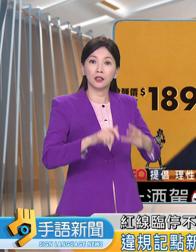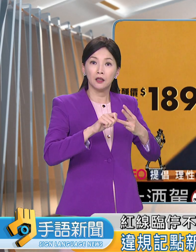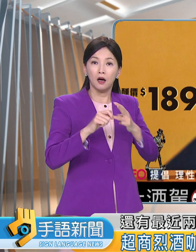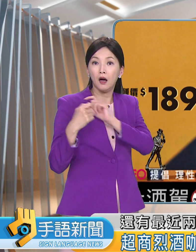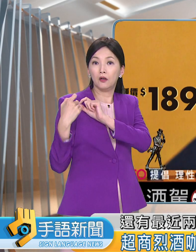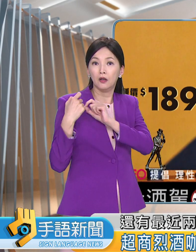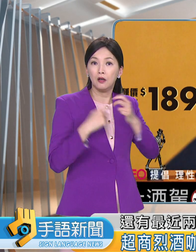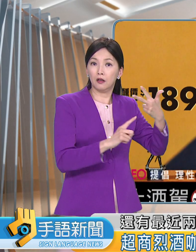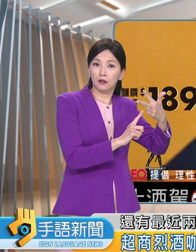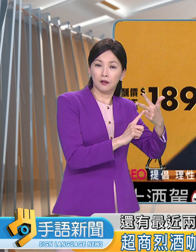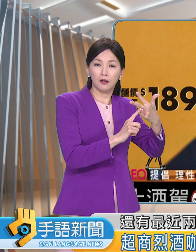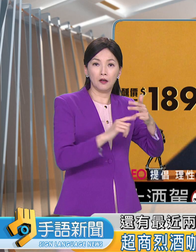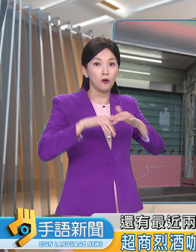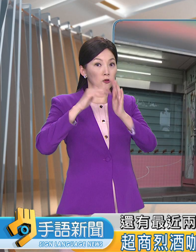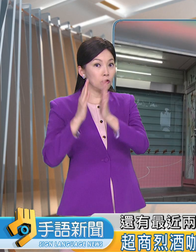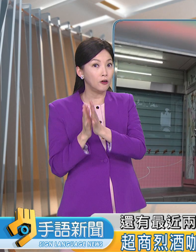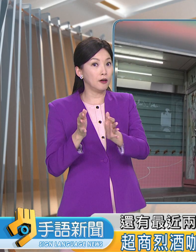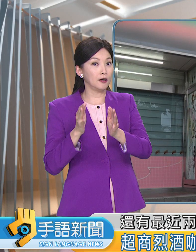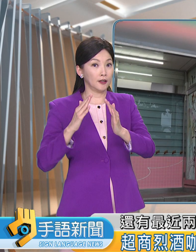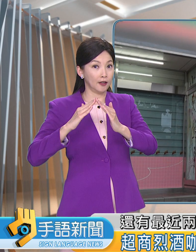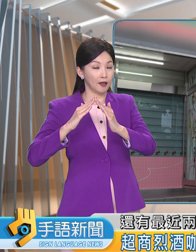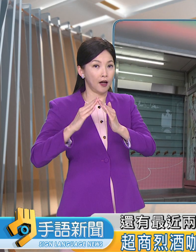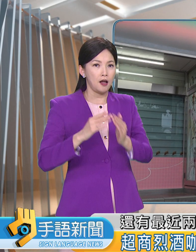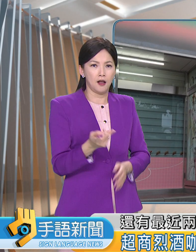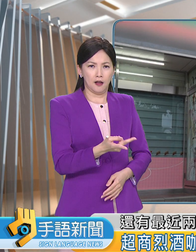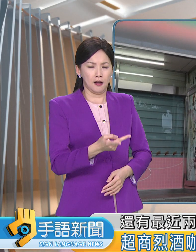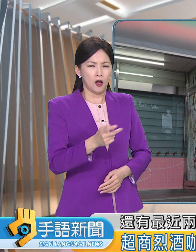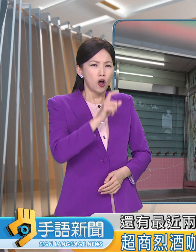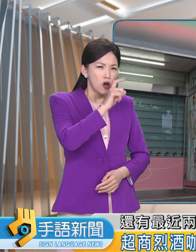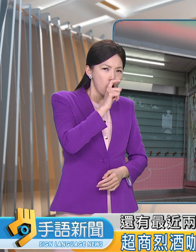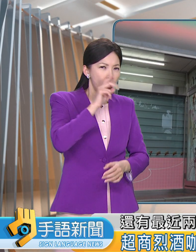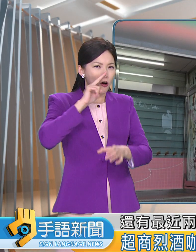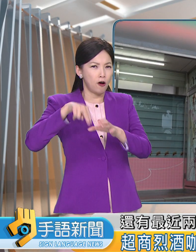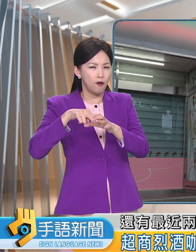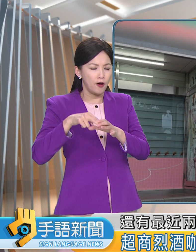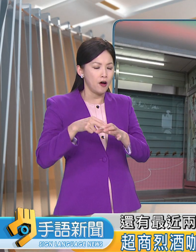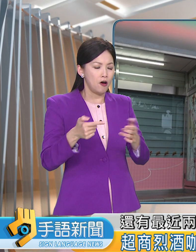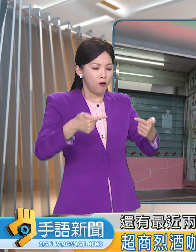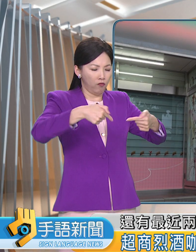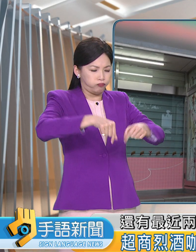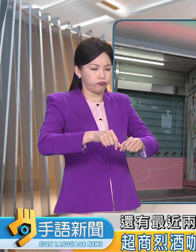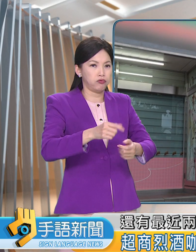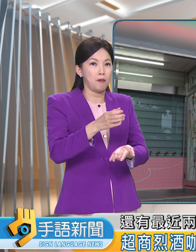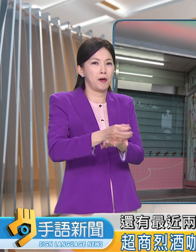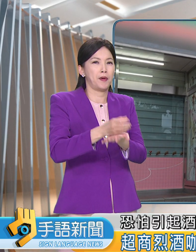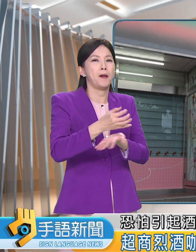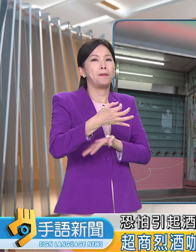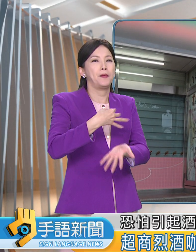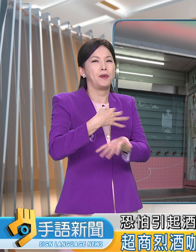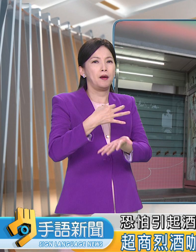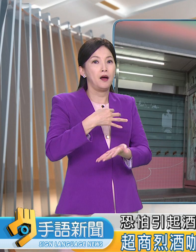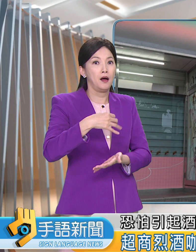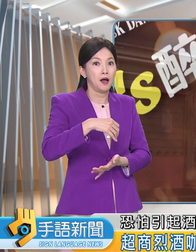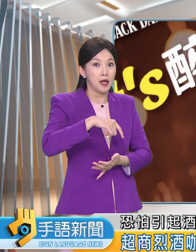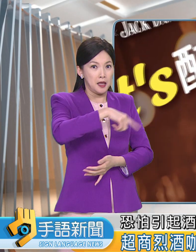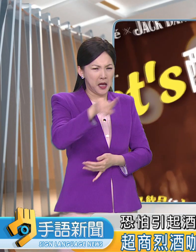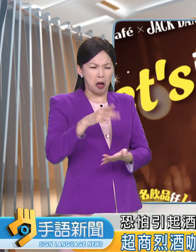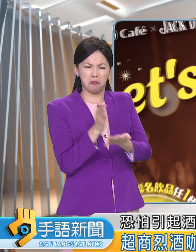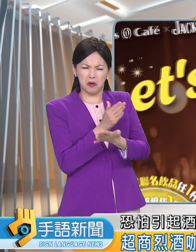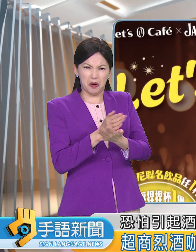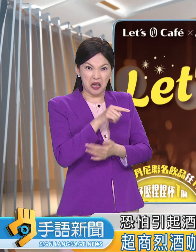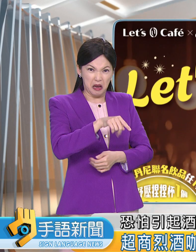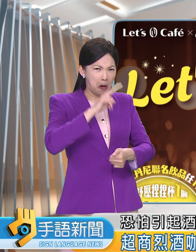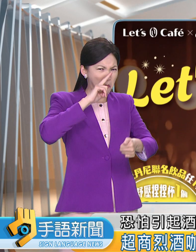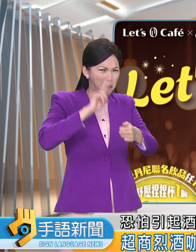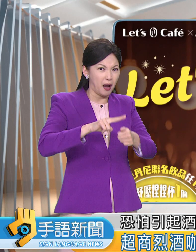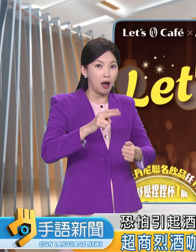还有最近两大超商推出烈酒咖啡，恐怕会引起酒驾，也容易